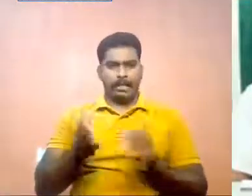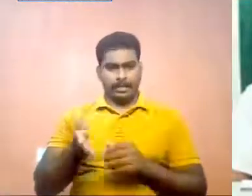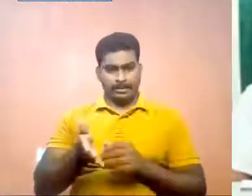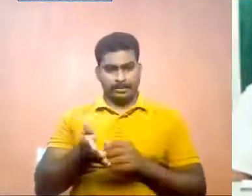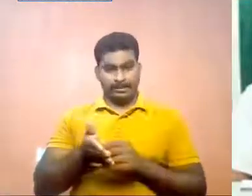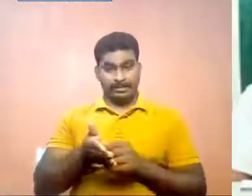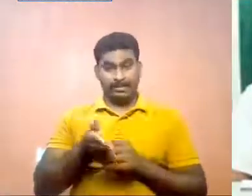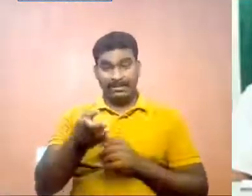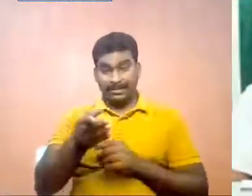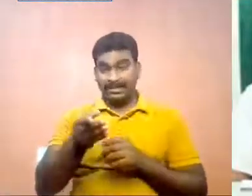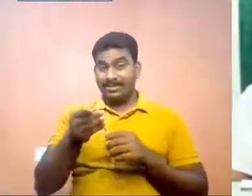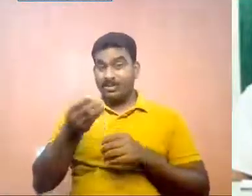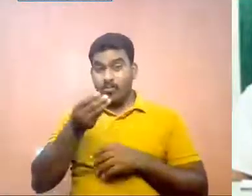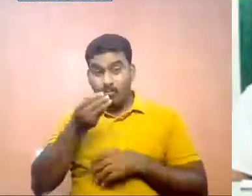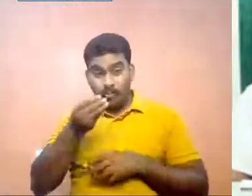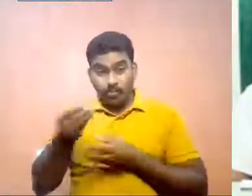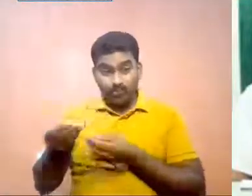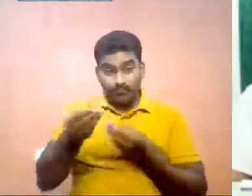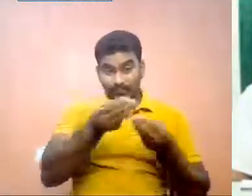ഇതുമായി ബന്ധപ്പെട്ട്